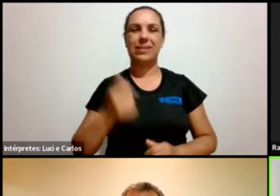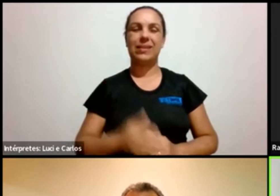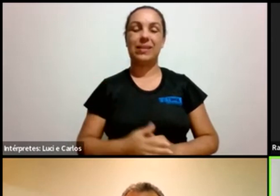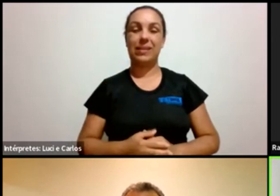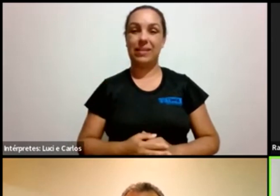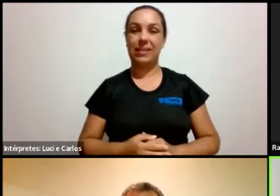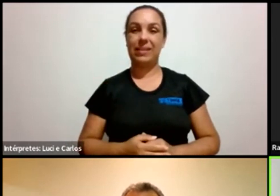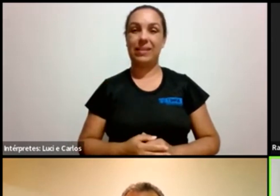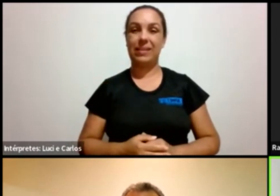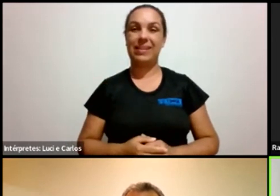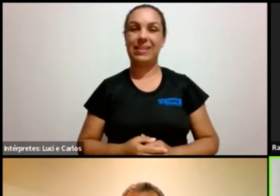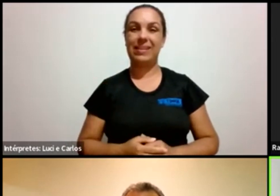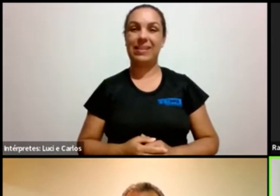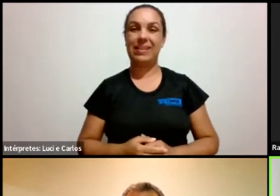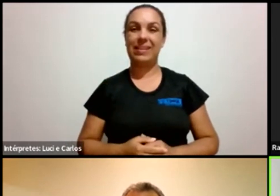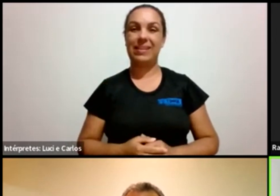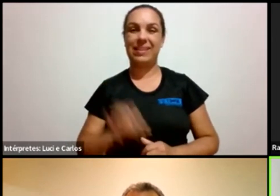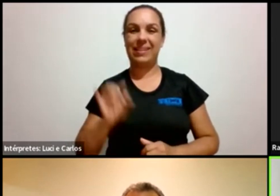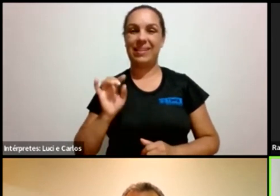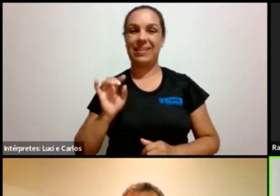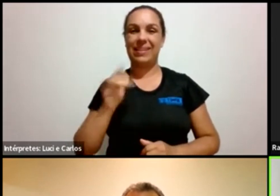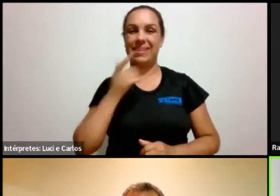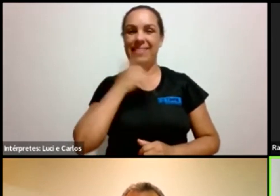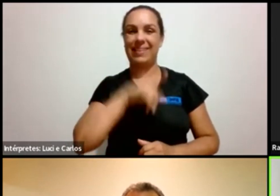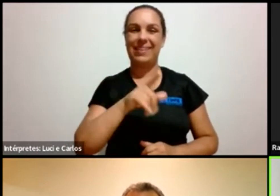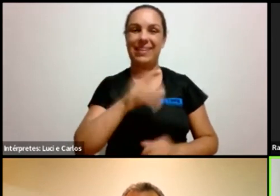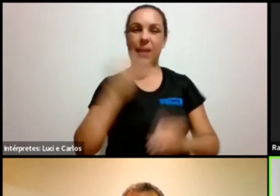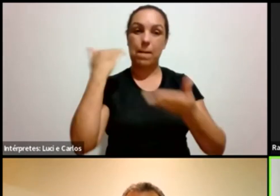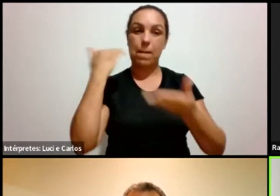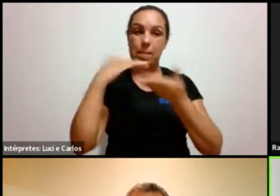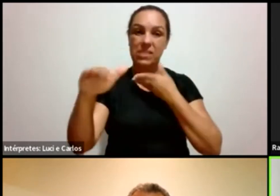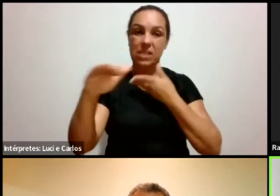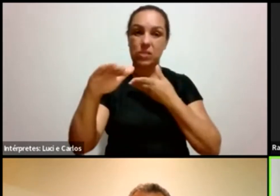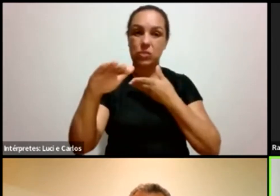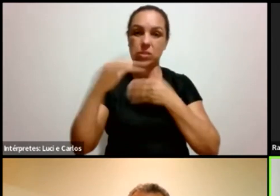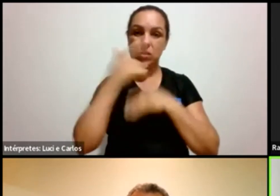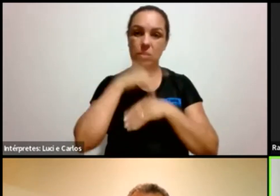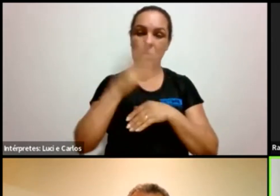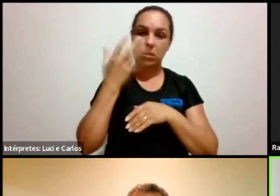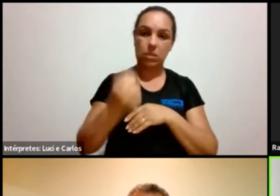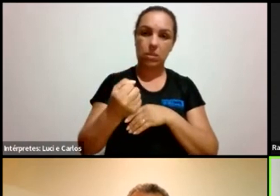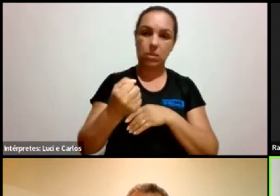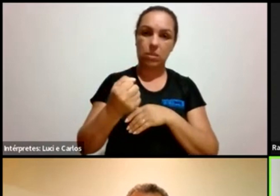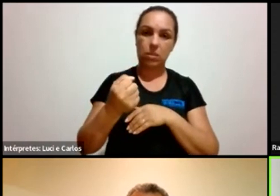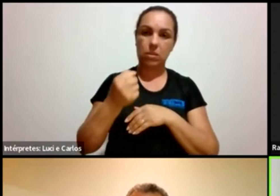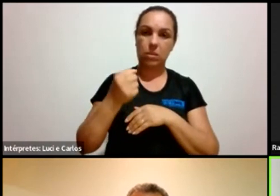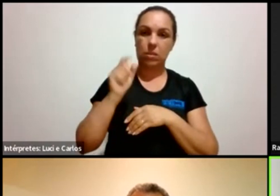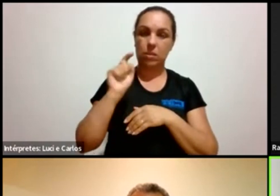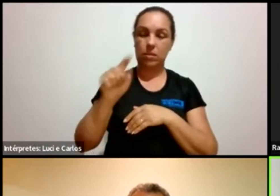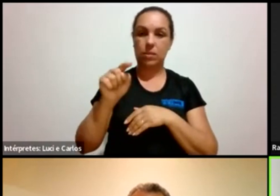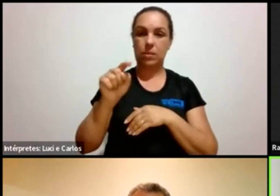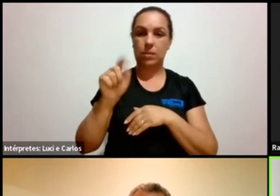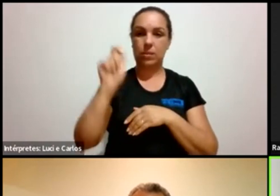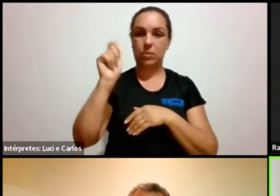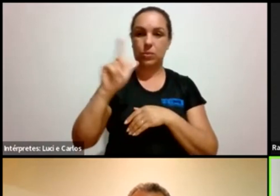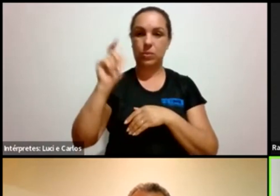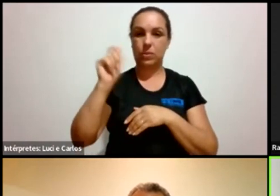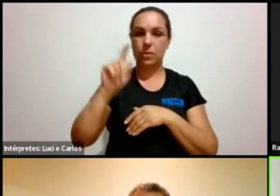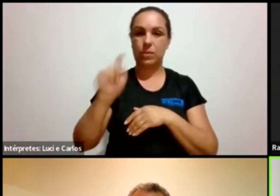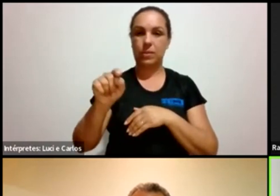Toque. Vá, peraí. Dê a mensagenzinha agora. A mensagem azul chegou. Abra agora. Clica